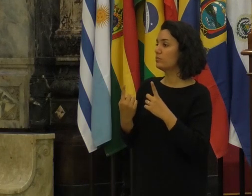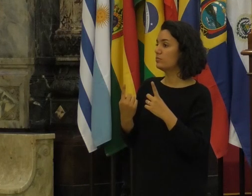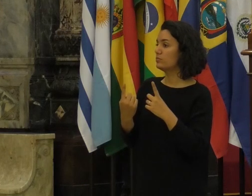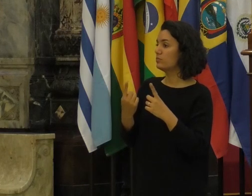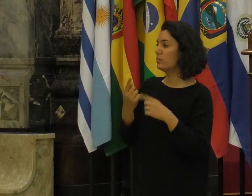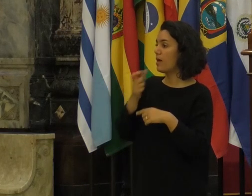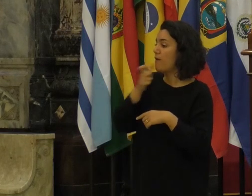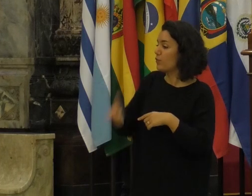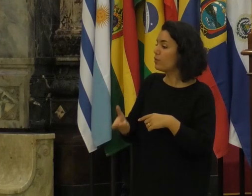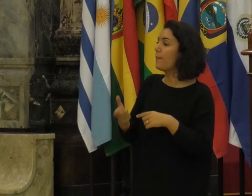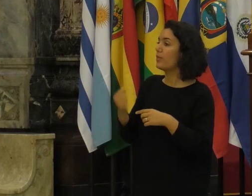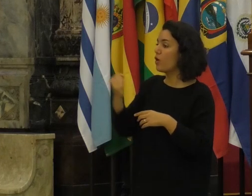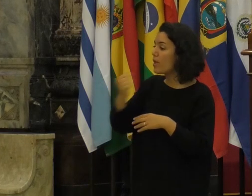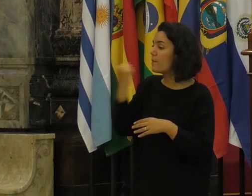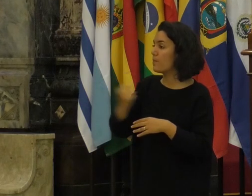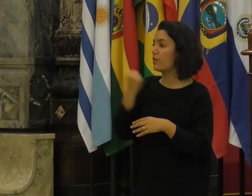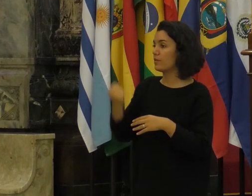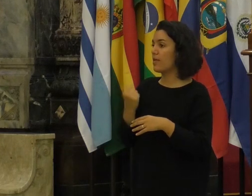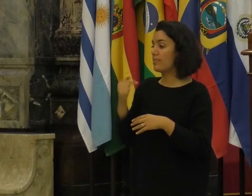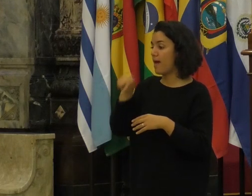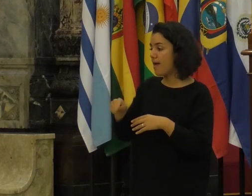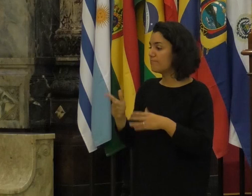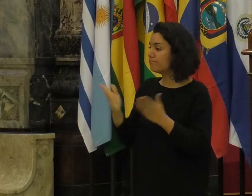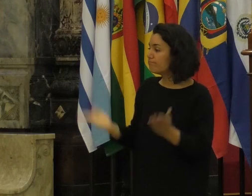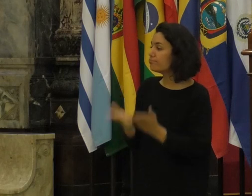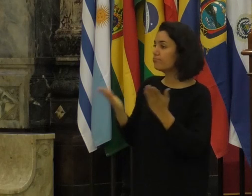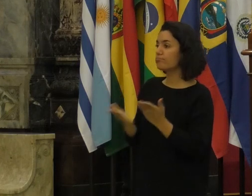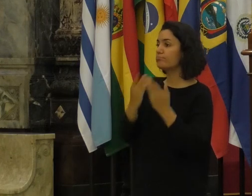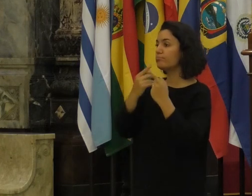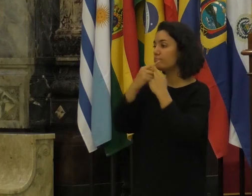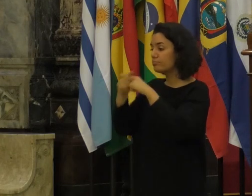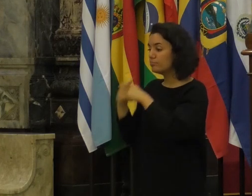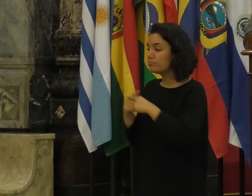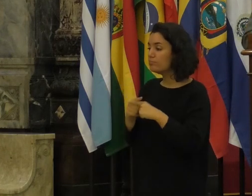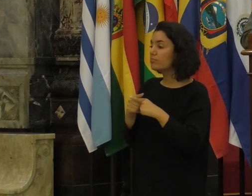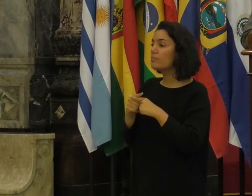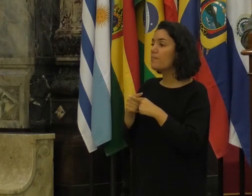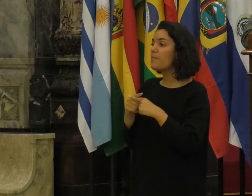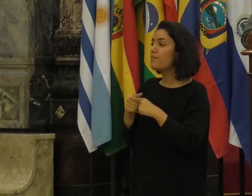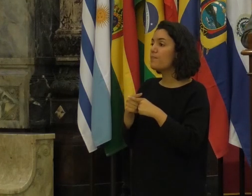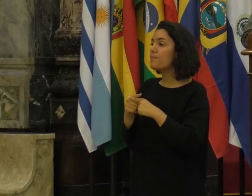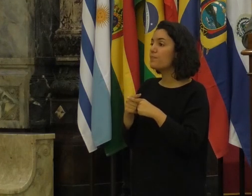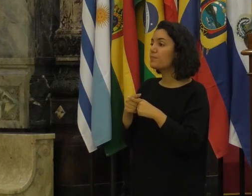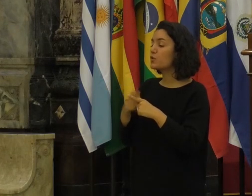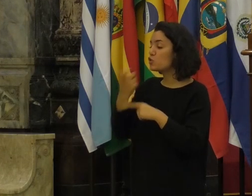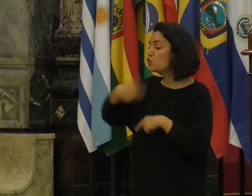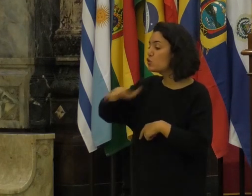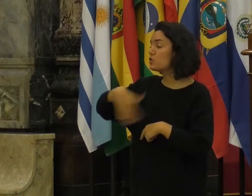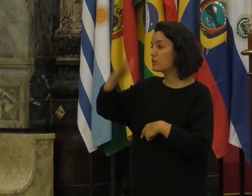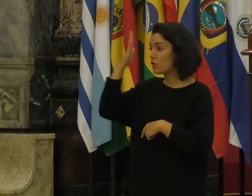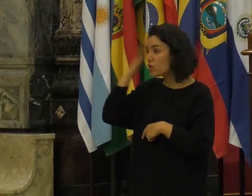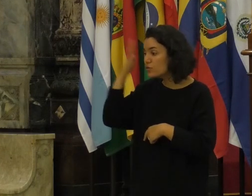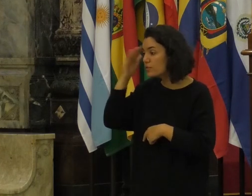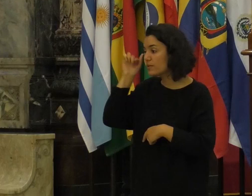también es cierto que en el amplio y pujante desarrollo de la así llamada sociedad del conocimiento,